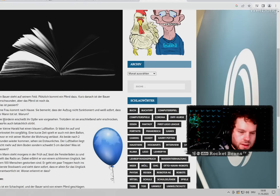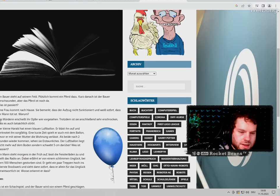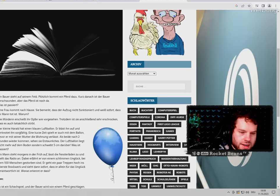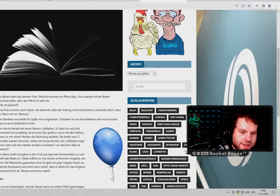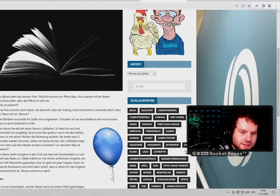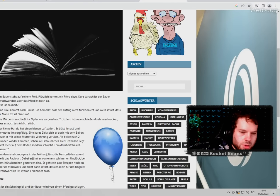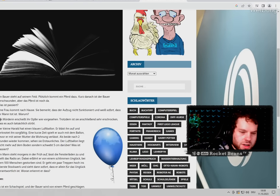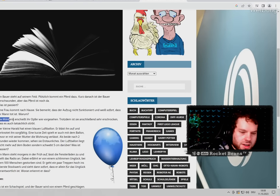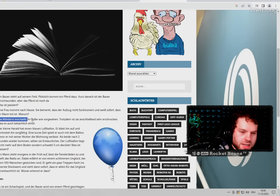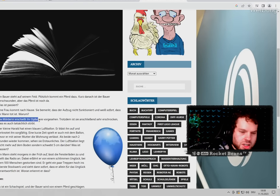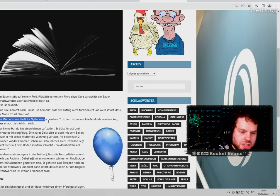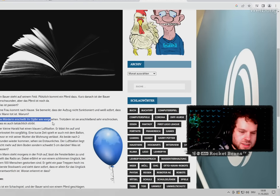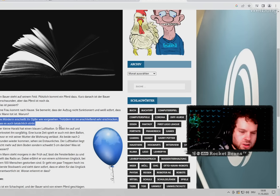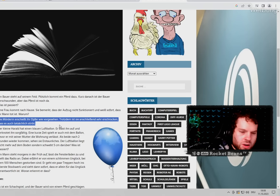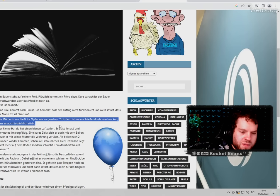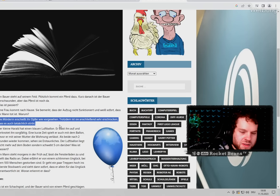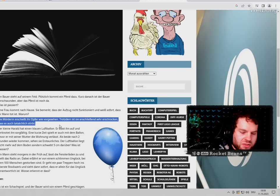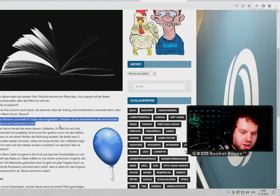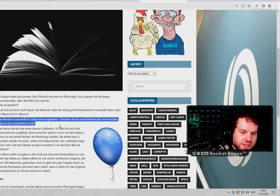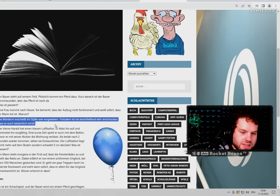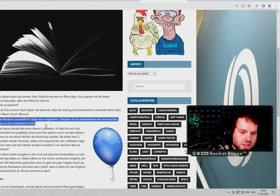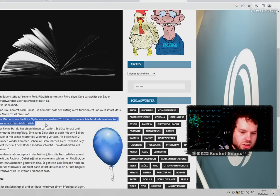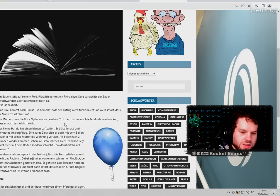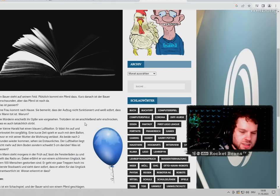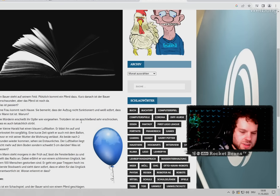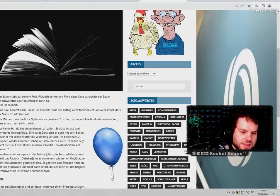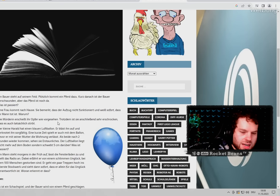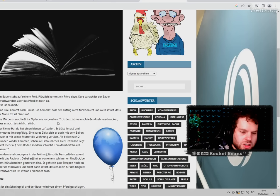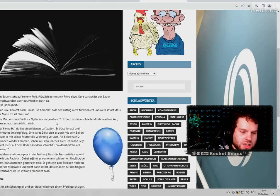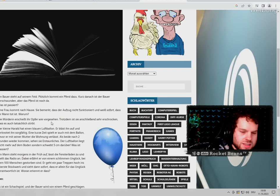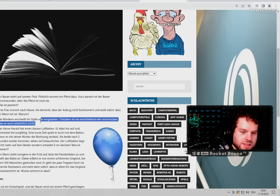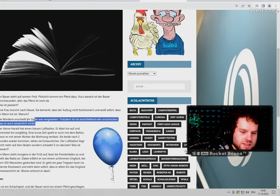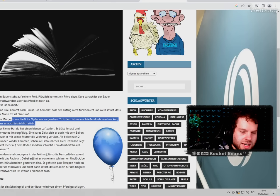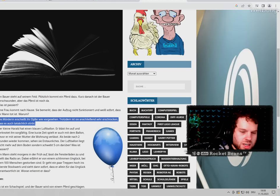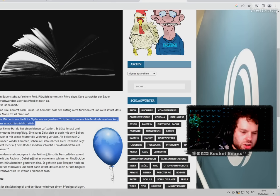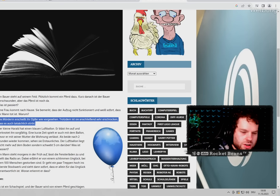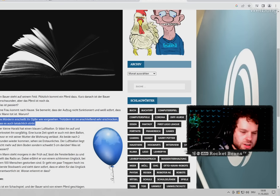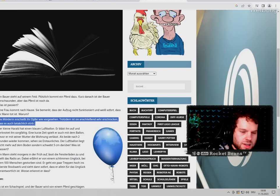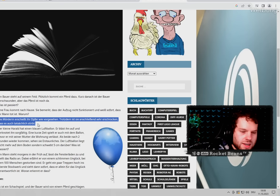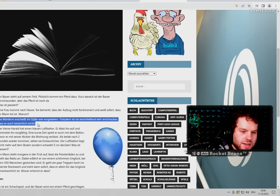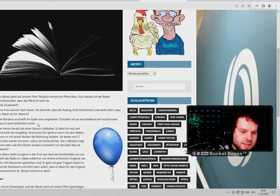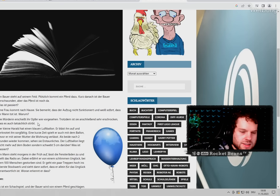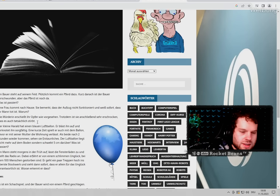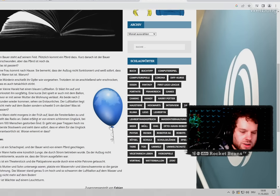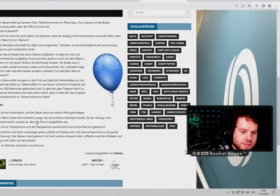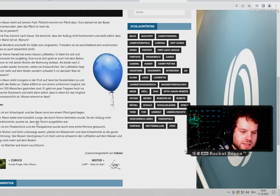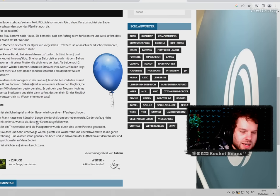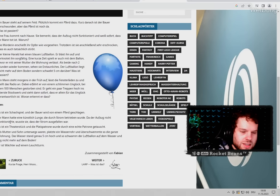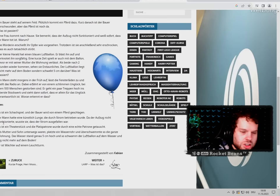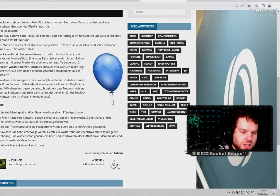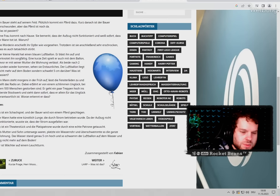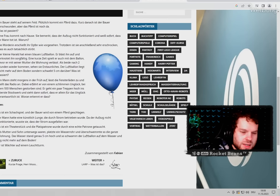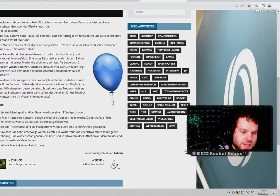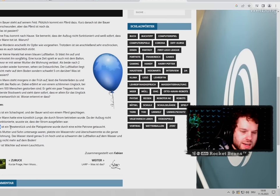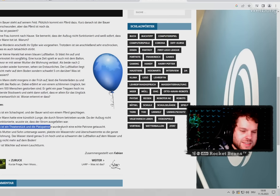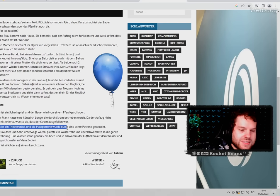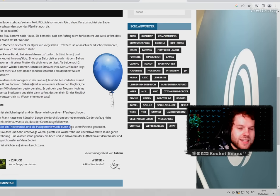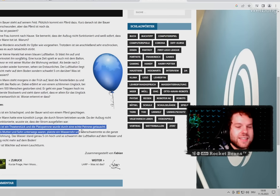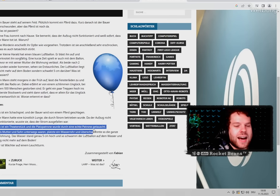Hier. Die Mörderin erschießt ihr Opfer wie vorgesehen. Trotzdem ist sie anschließend sehr erschrocken, dass es auch tatsächlich stirbt. Es ist ein